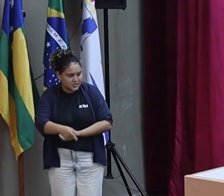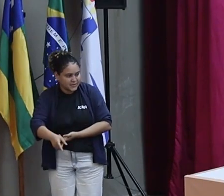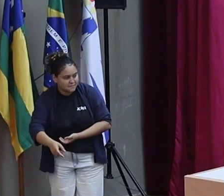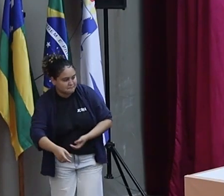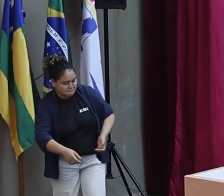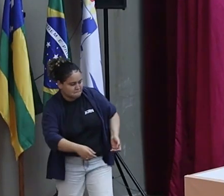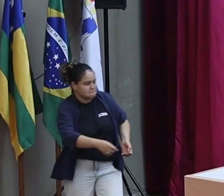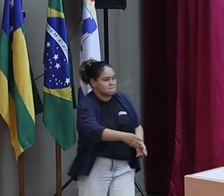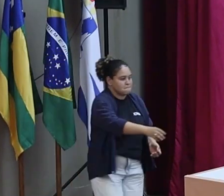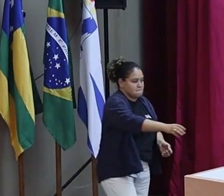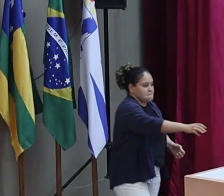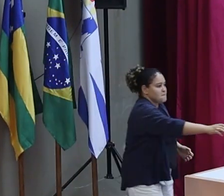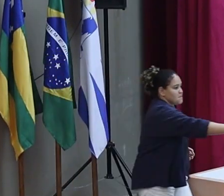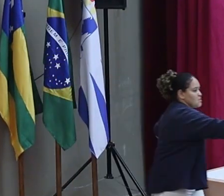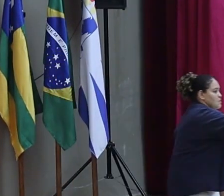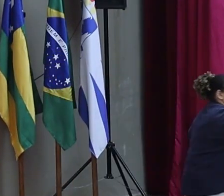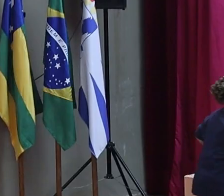Embaixo chega. Não, peraí, deixa eu dar.